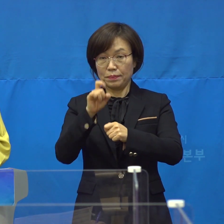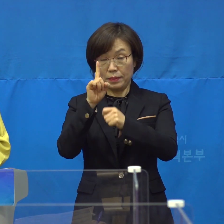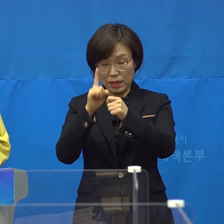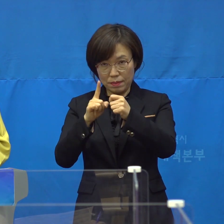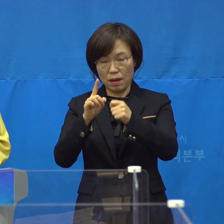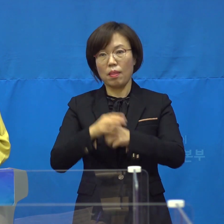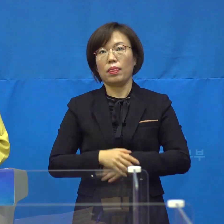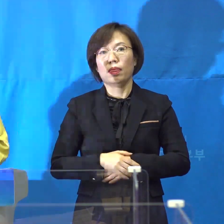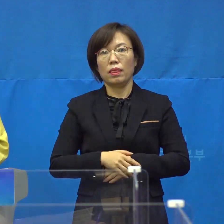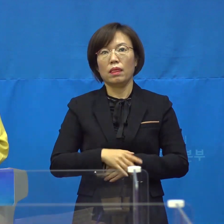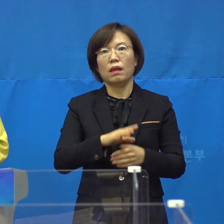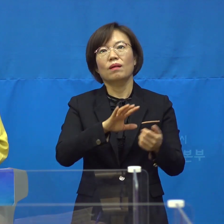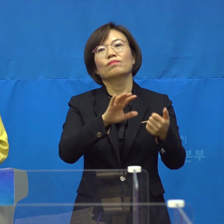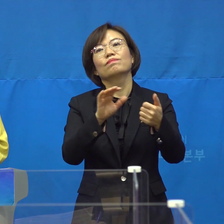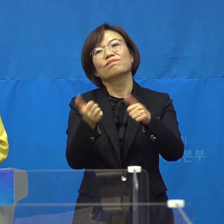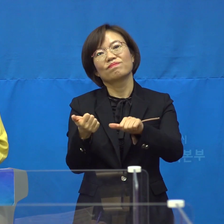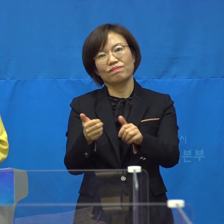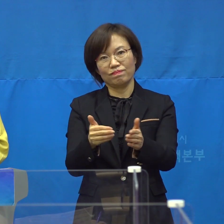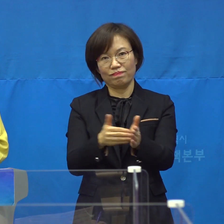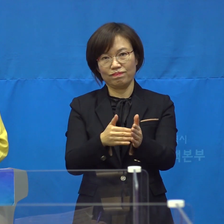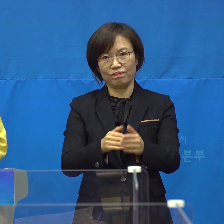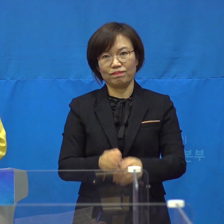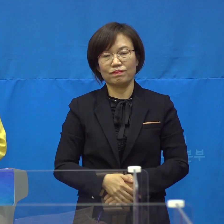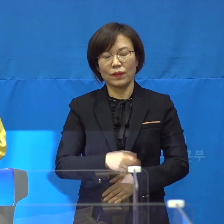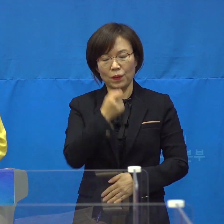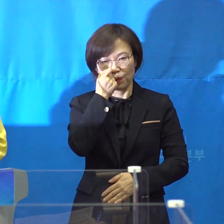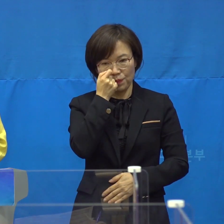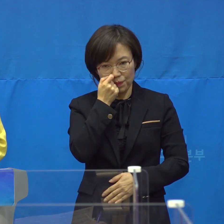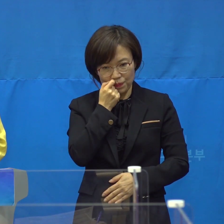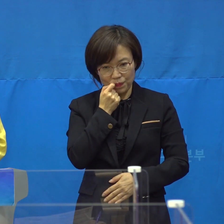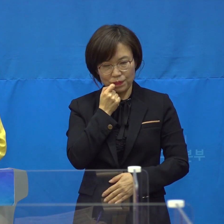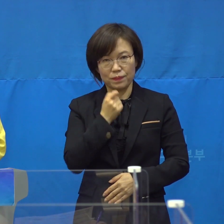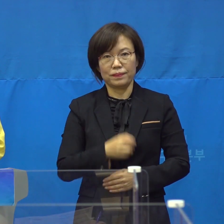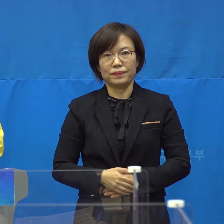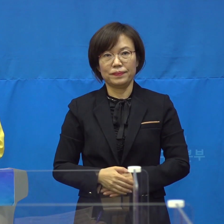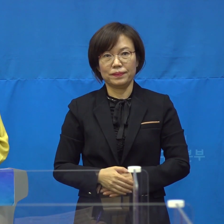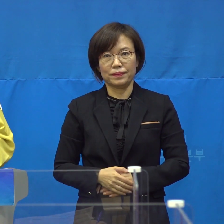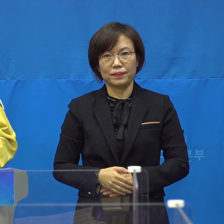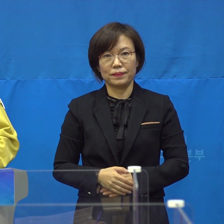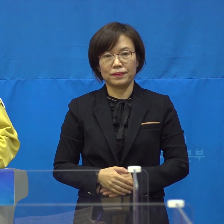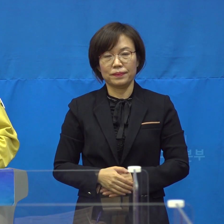511번은 사망하신 분입니다. 삼가 고인의 명복을 빕니다.